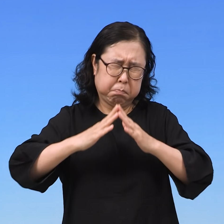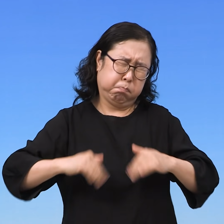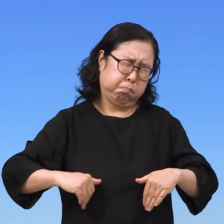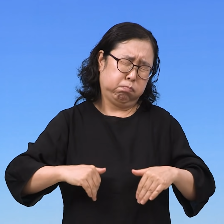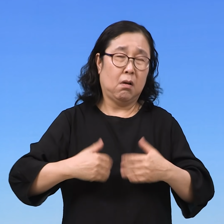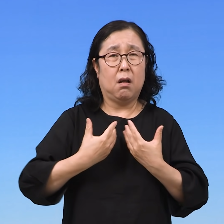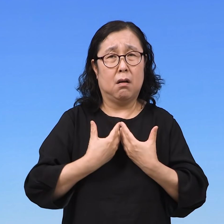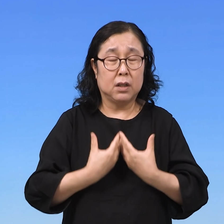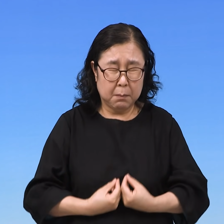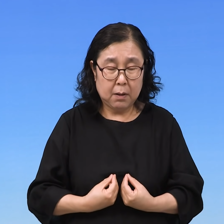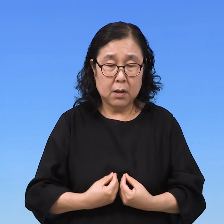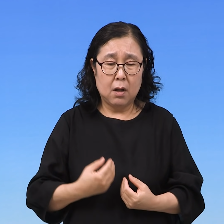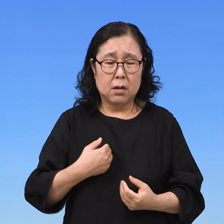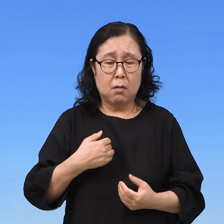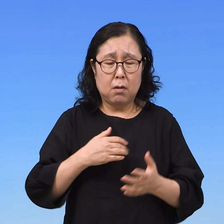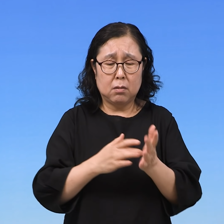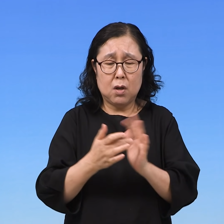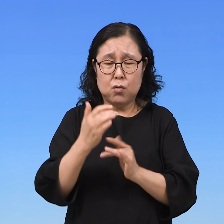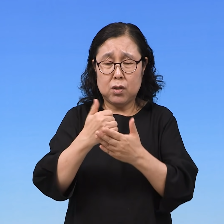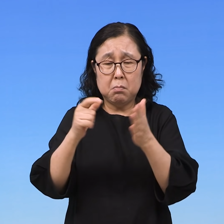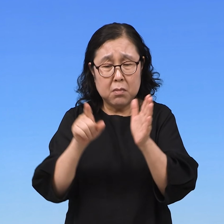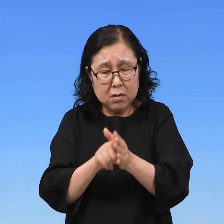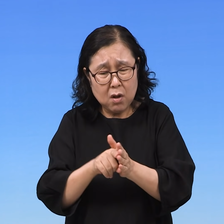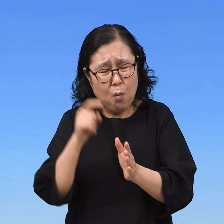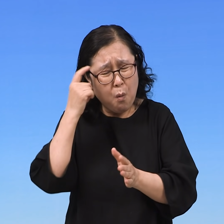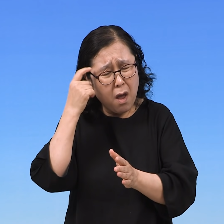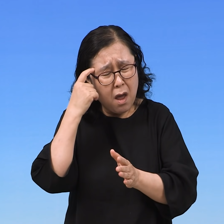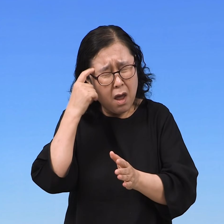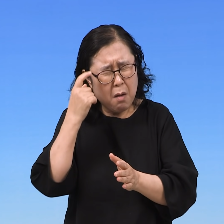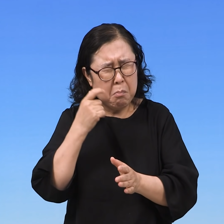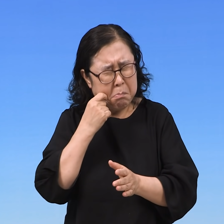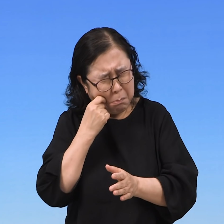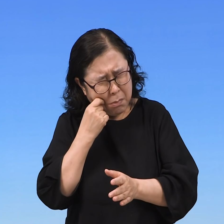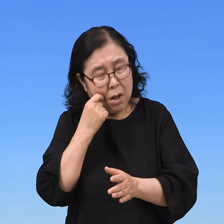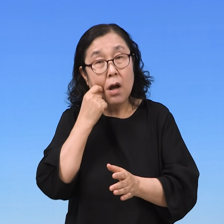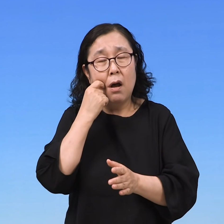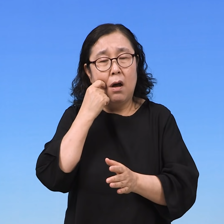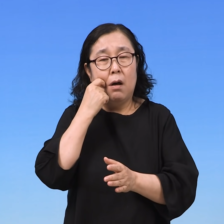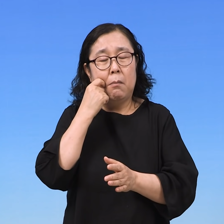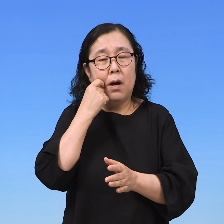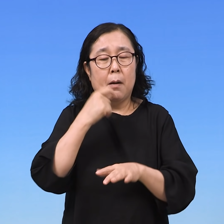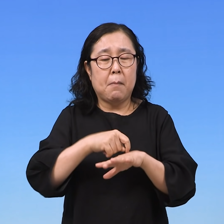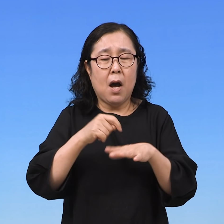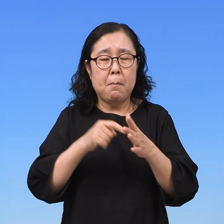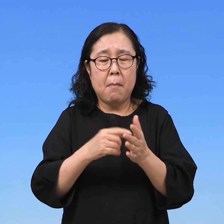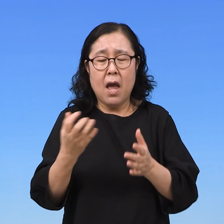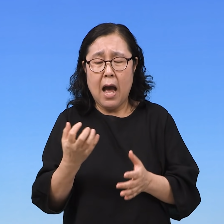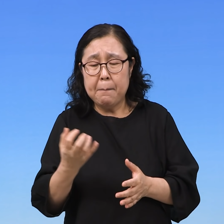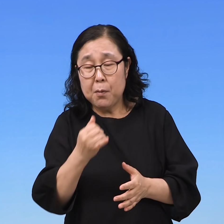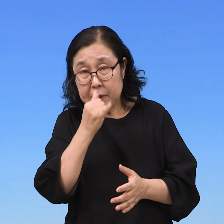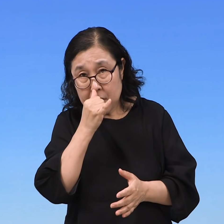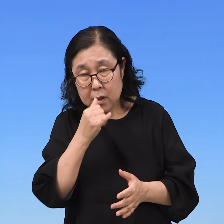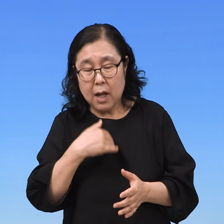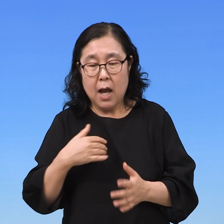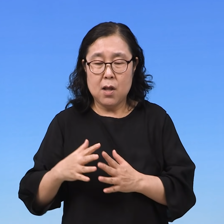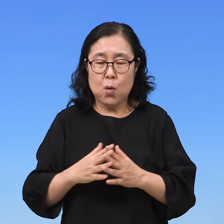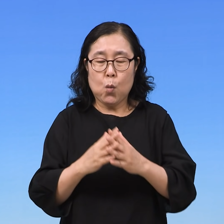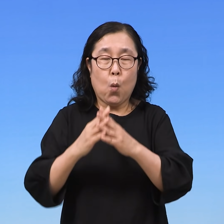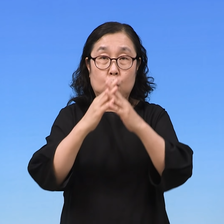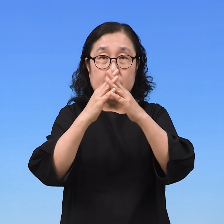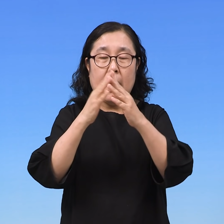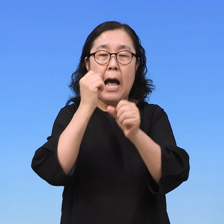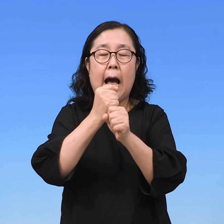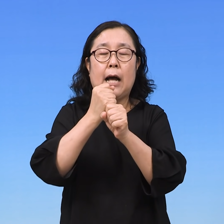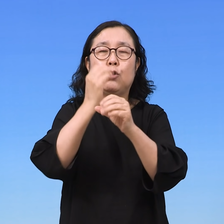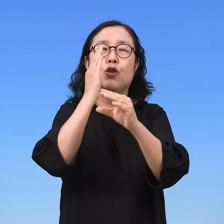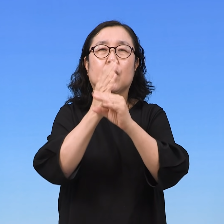예수 믿는다는데 내가 왜 이 모양인가? 나는 왜 이것밖에 되지 않는가? 그 과정적인, 나는 아직 공사 중입니다, 이걸